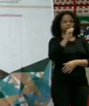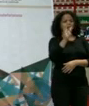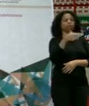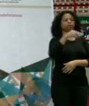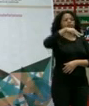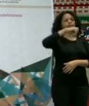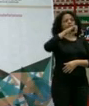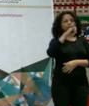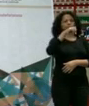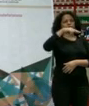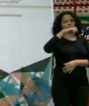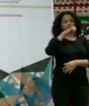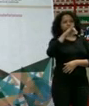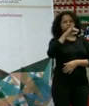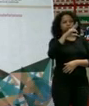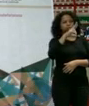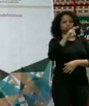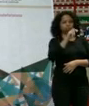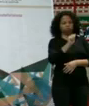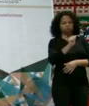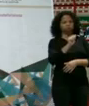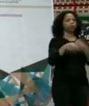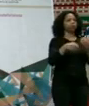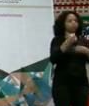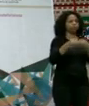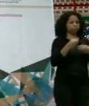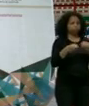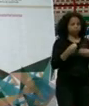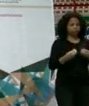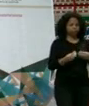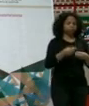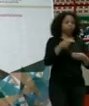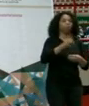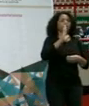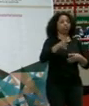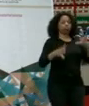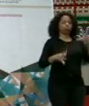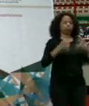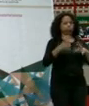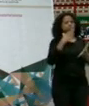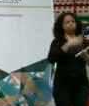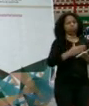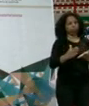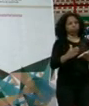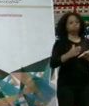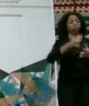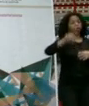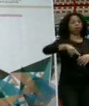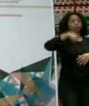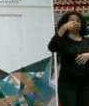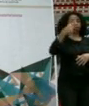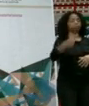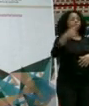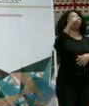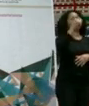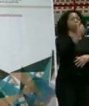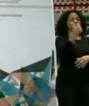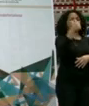depois, 1798, você vai ter então a Conjuração Baiana. Mais uma vez um